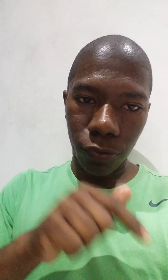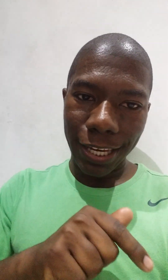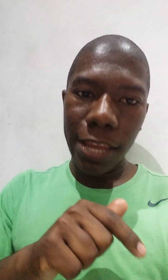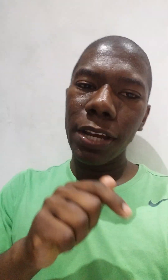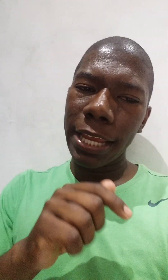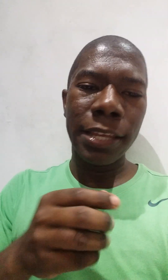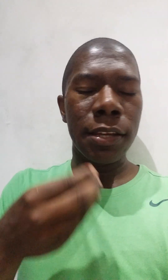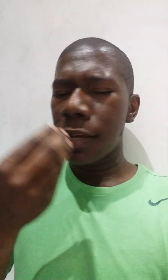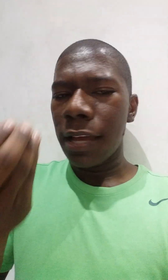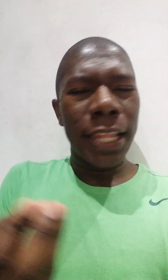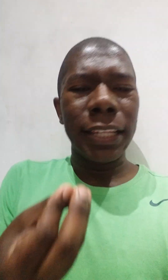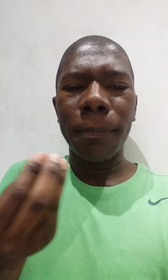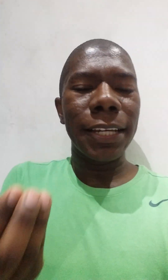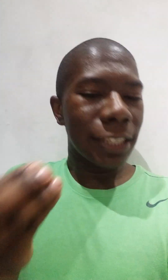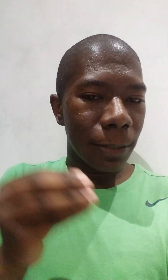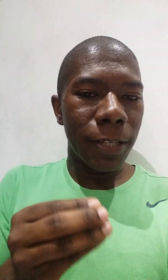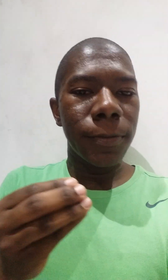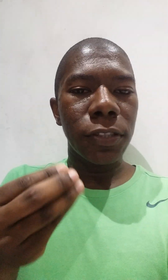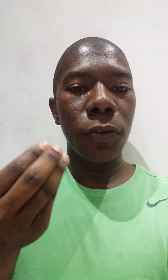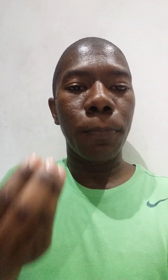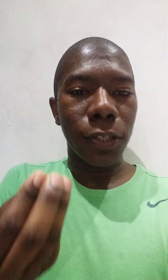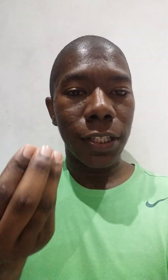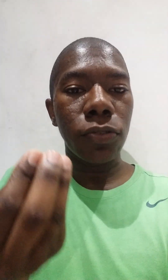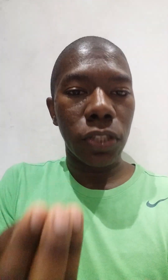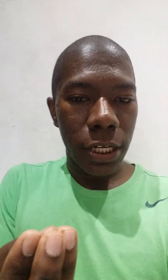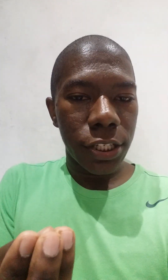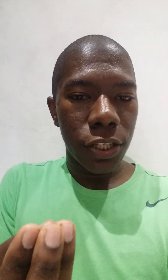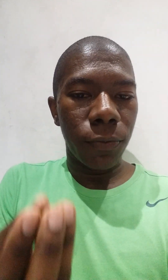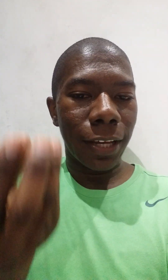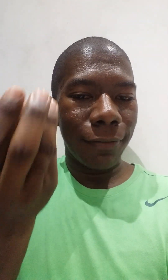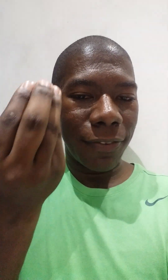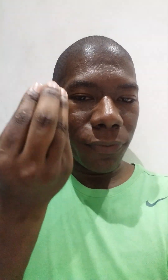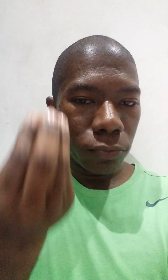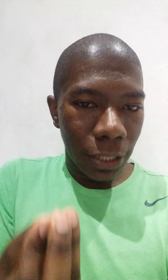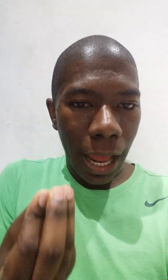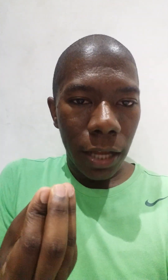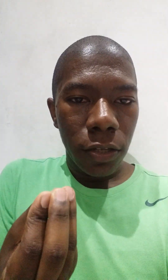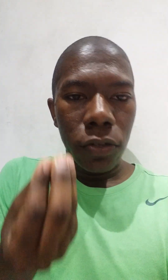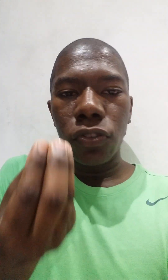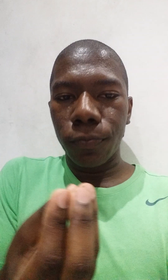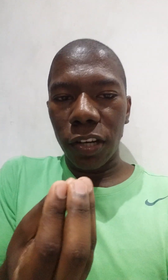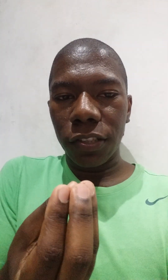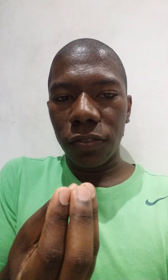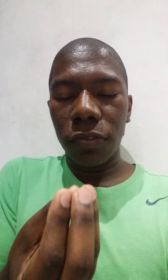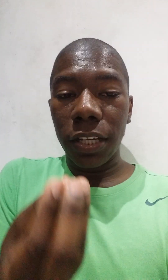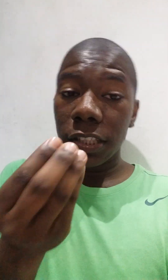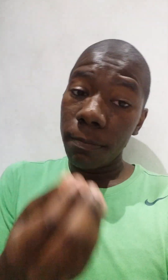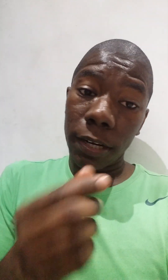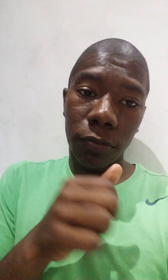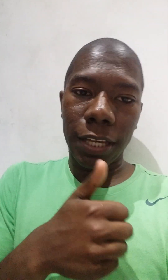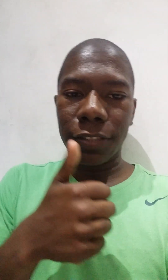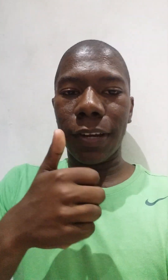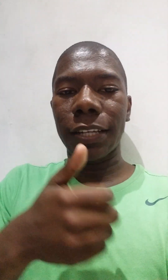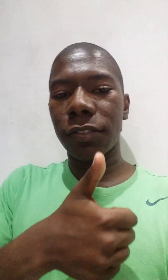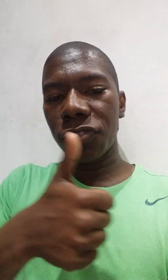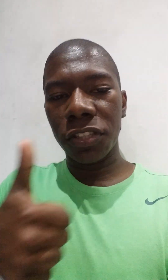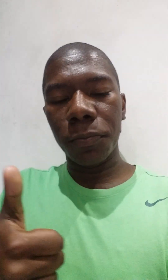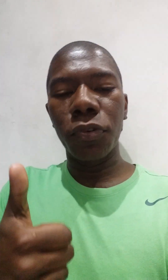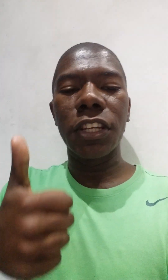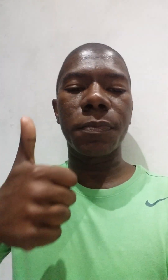Enem o Enem é nada mais nada menos que um processo seletivo que ele vai filtrar os melhores estudantes Lembrando que as vagas são distribuídas por